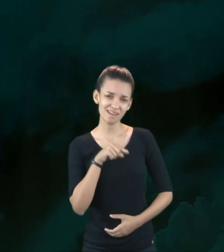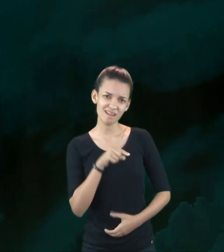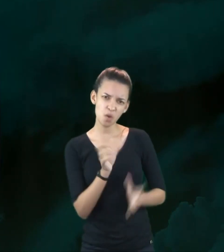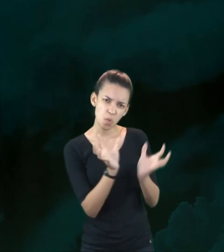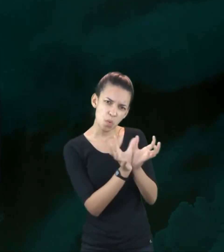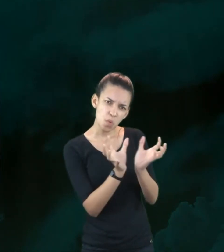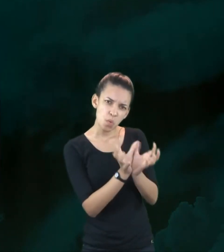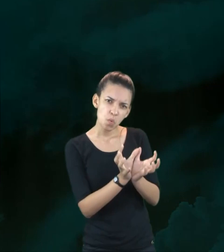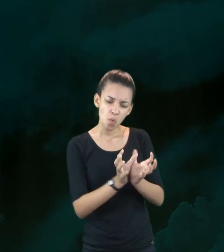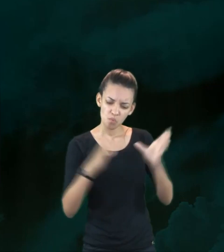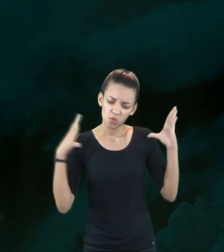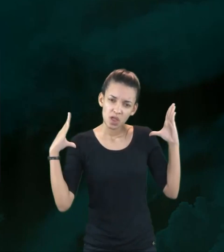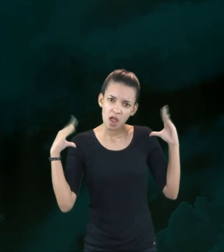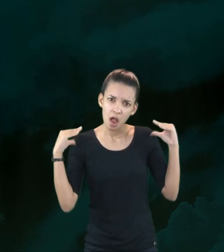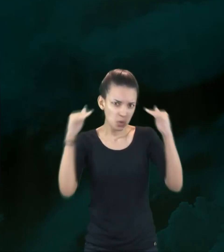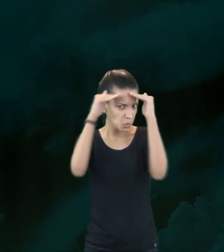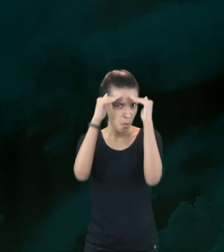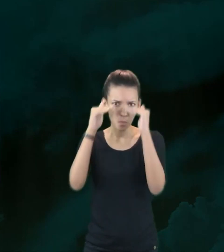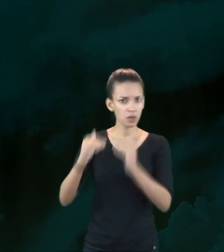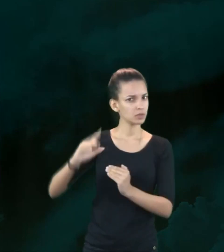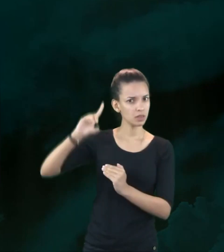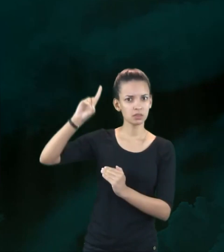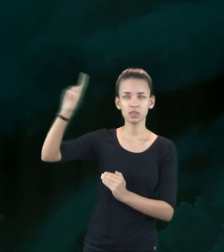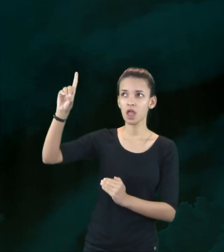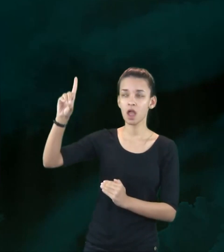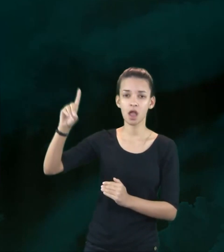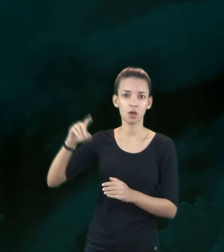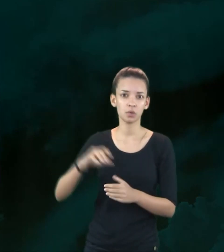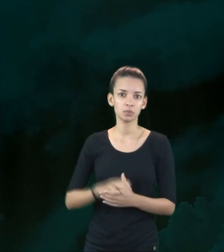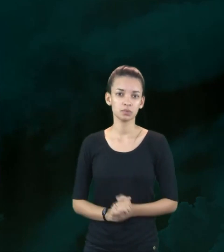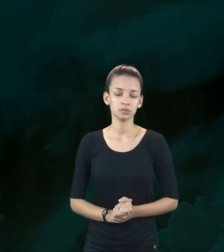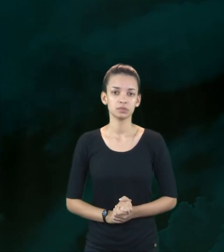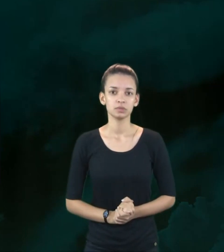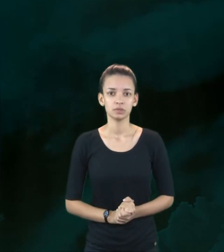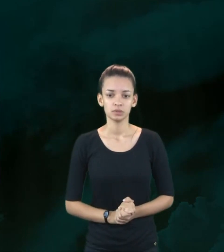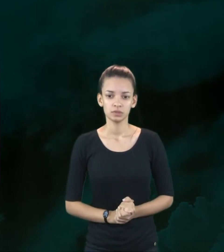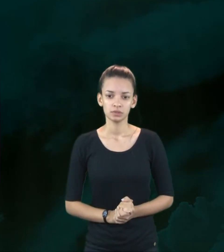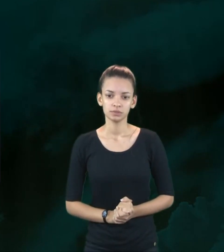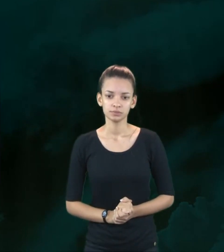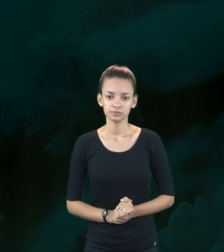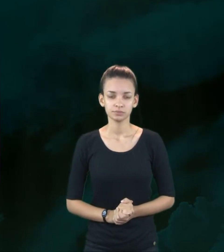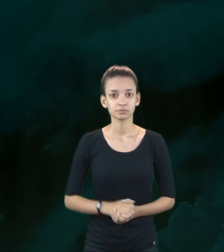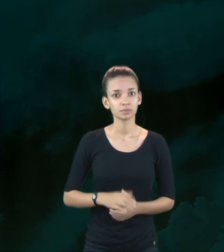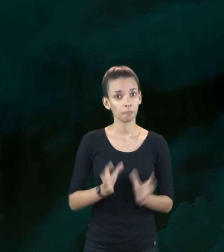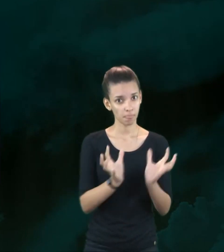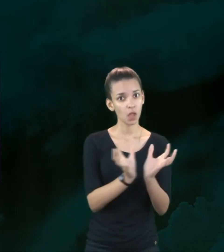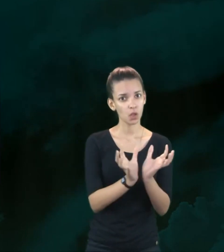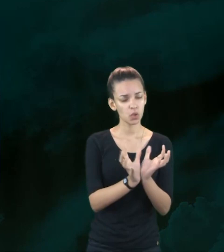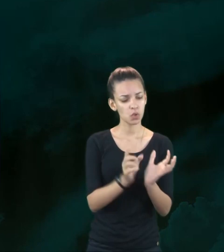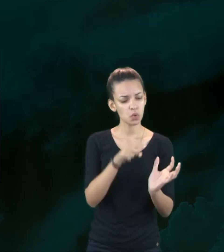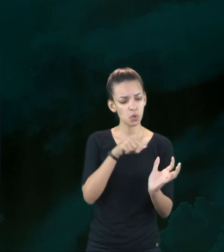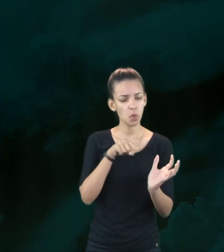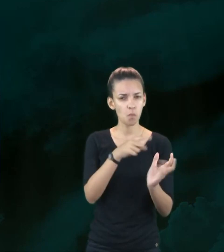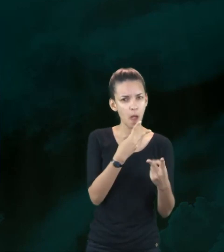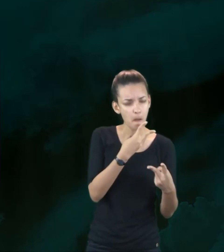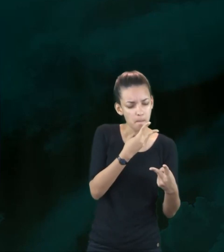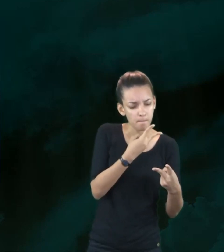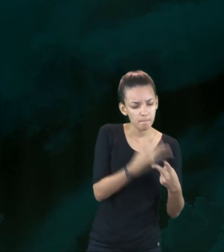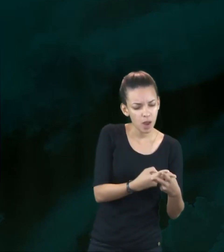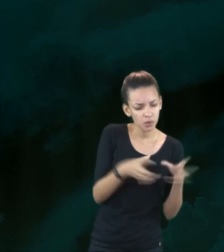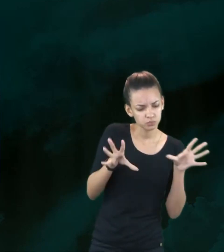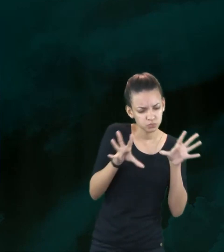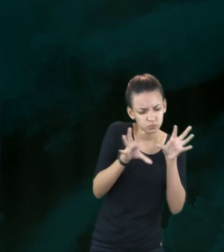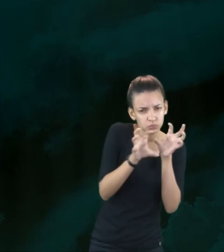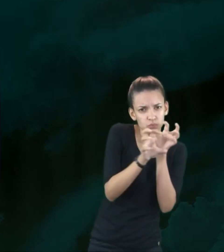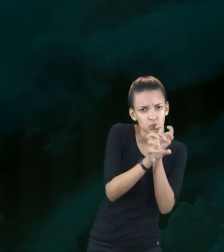anjos que fez essa coisa que ofendeu tremendamente a Deus, ele então os tem guardado